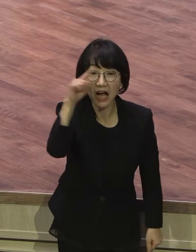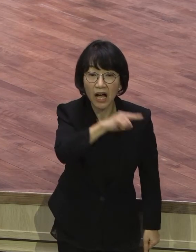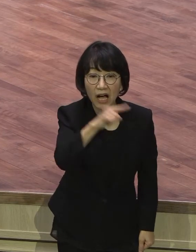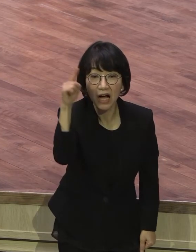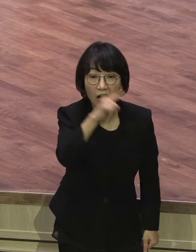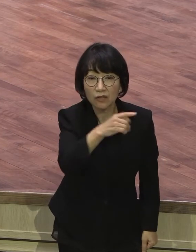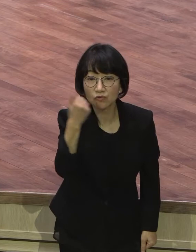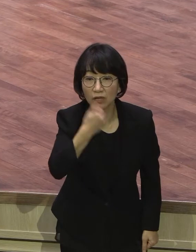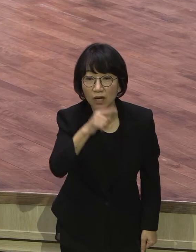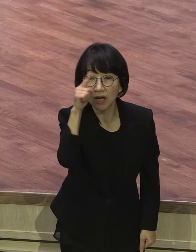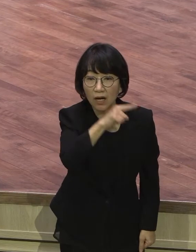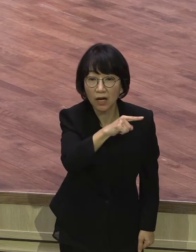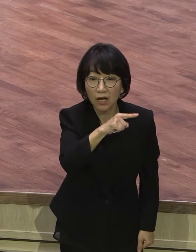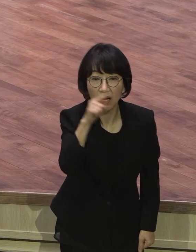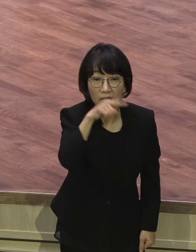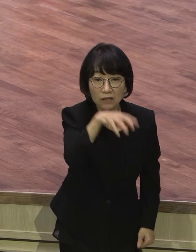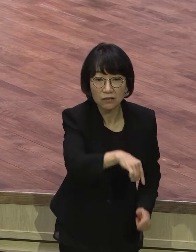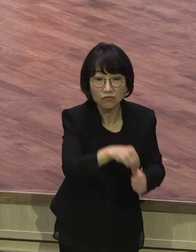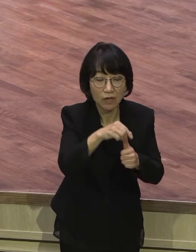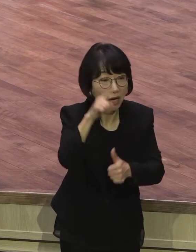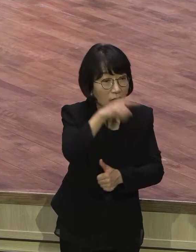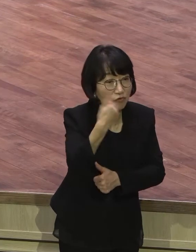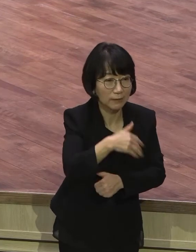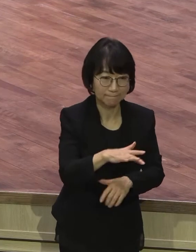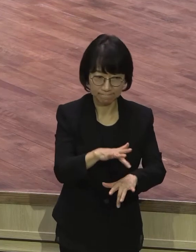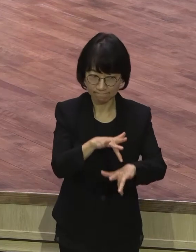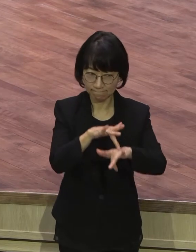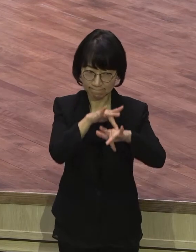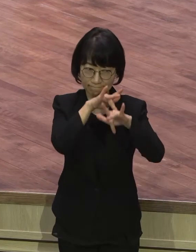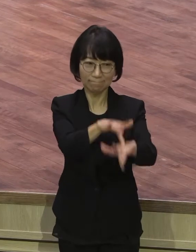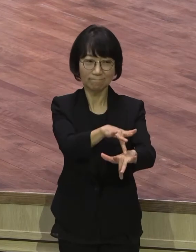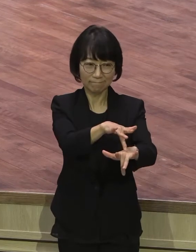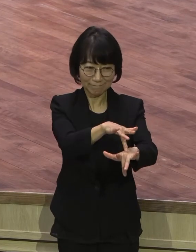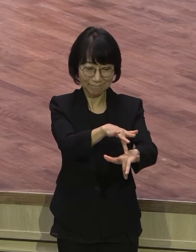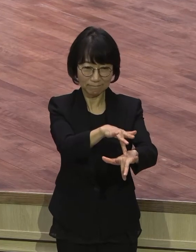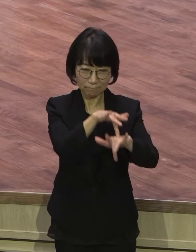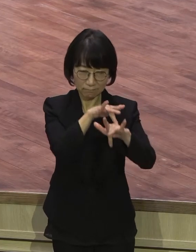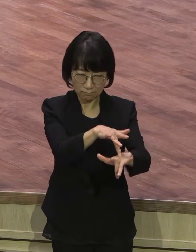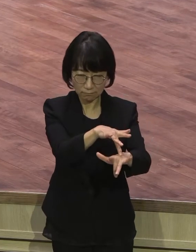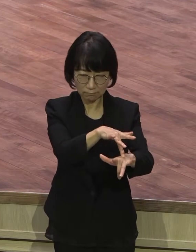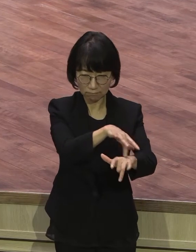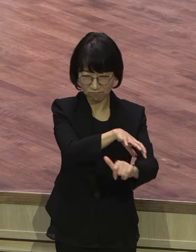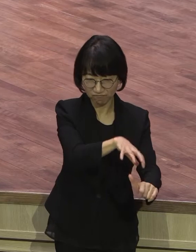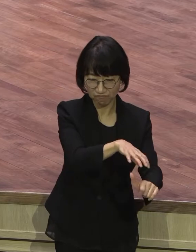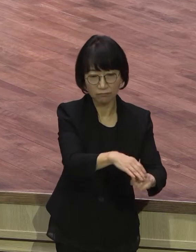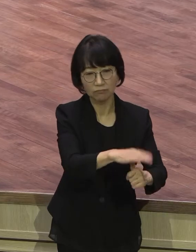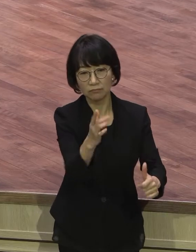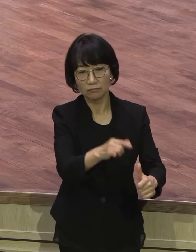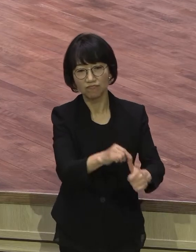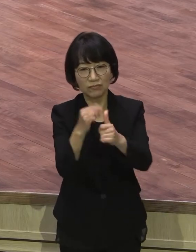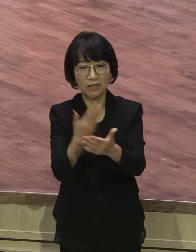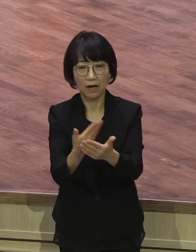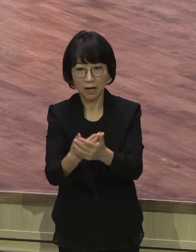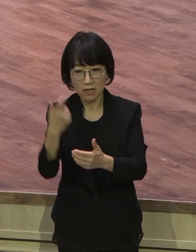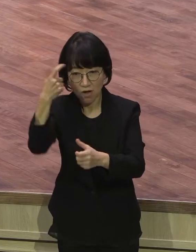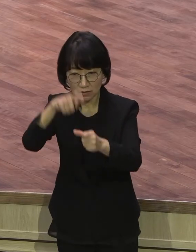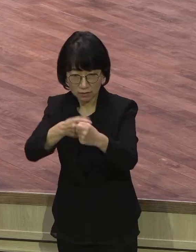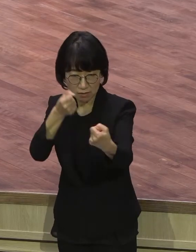실체는 악에서 구하옵소서 사단 마귀의 이 실체입니다. 다시 말하면 영적 싸움